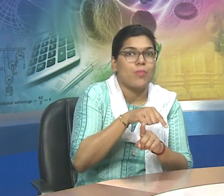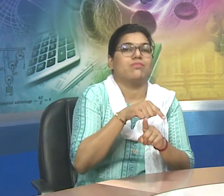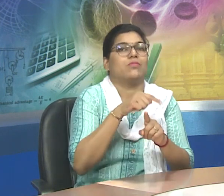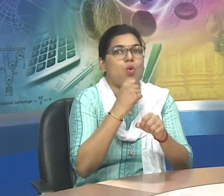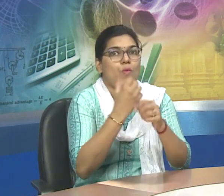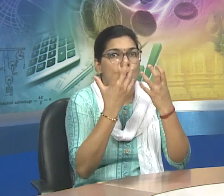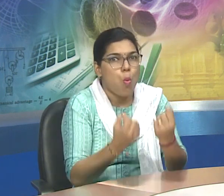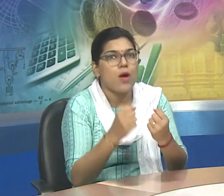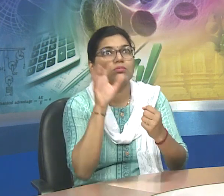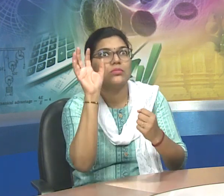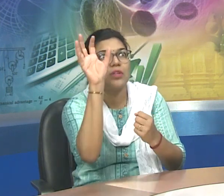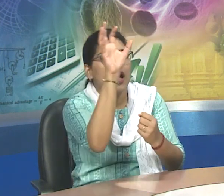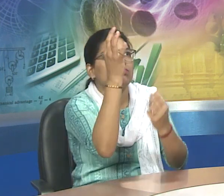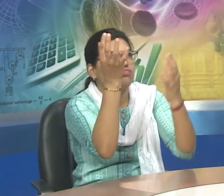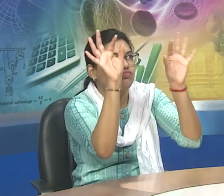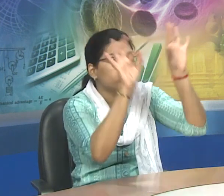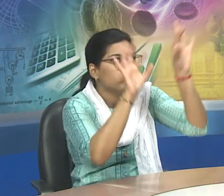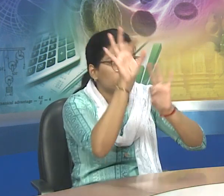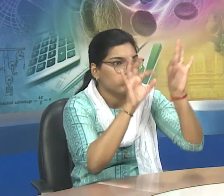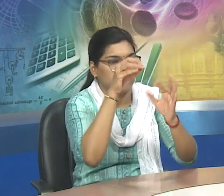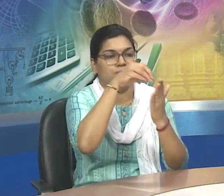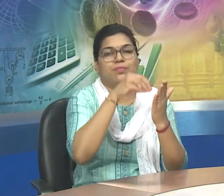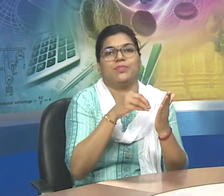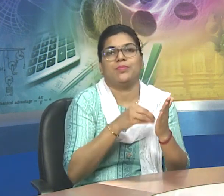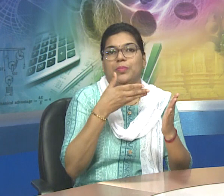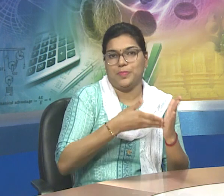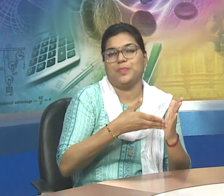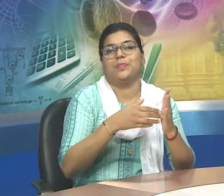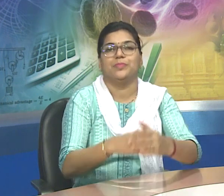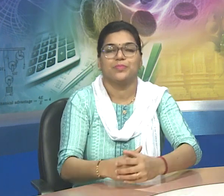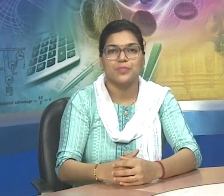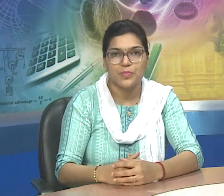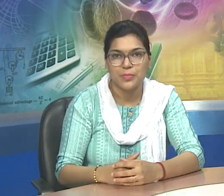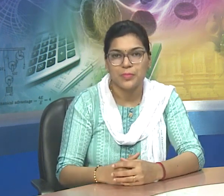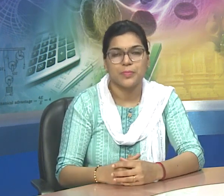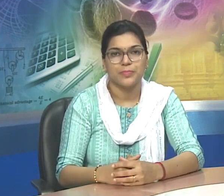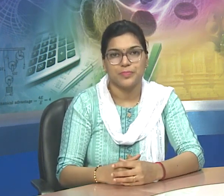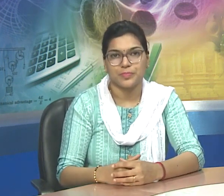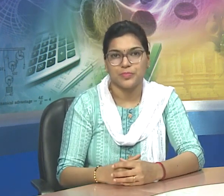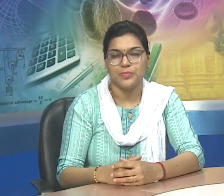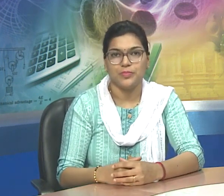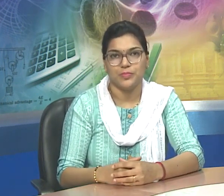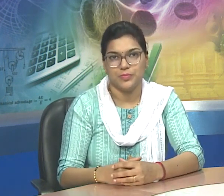इसका निर्धारण भी जो कानून बनता है उसके द्वारा होता है।